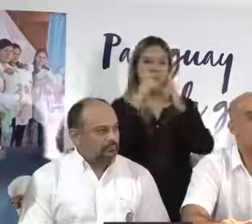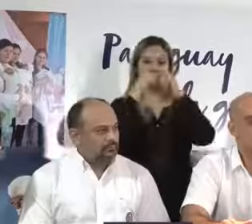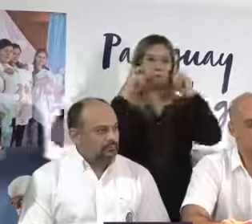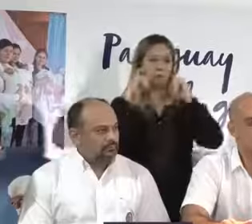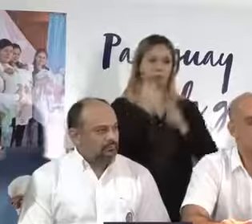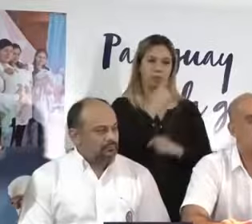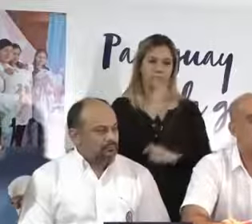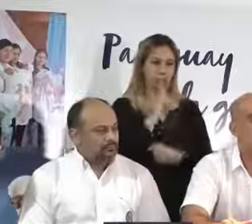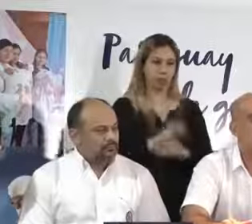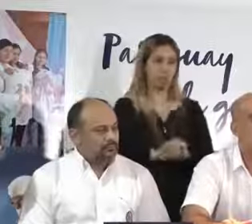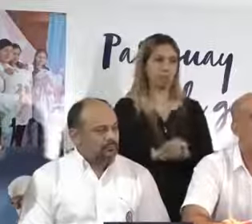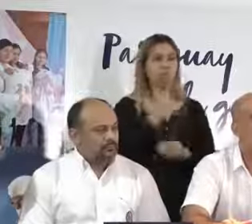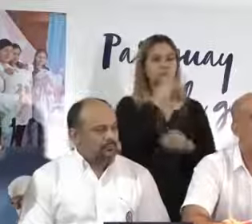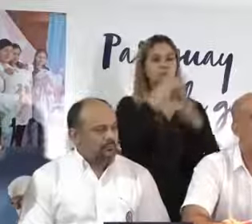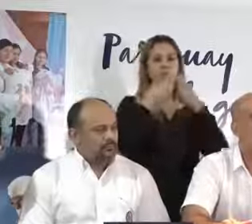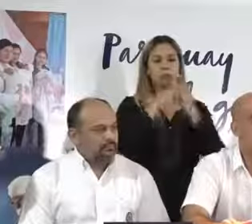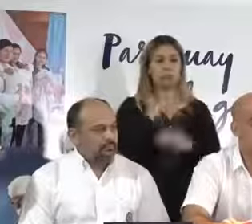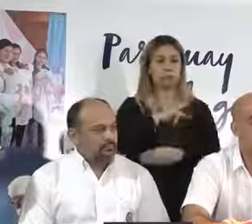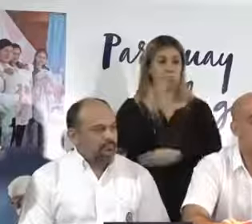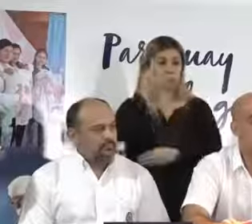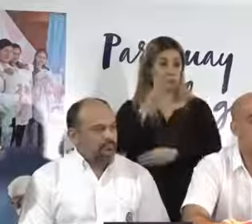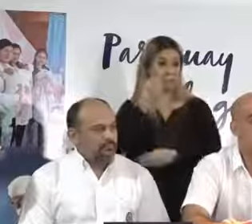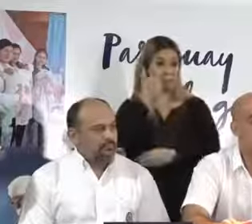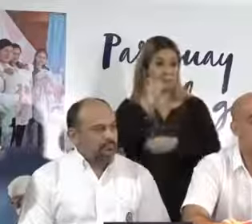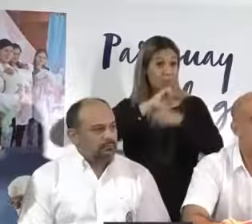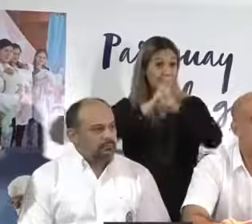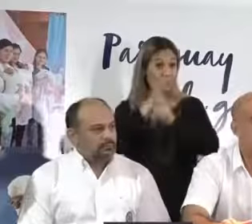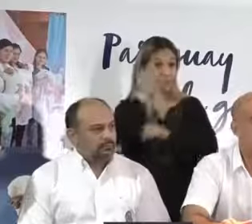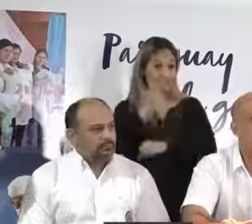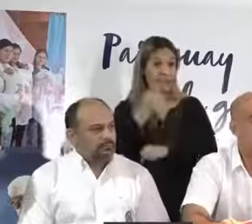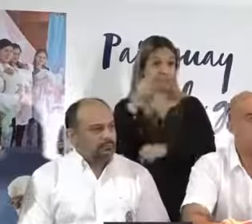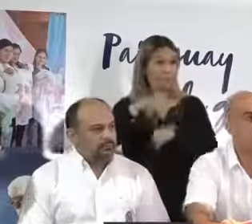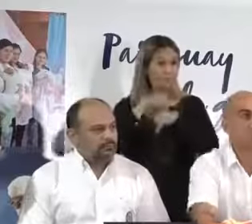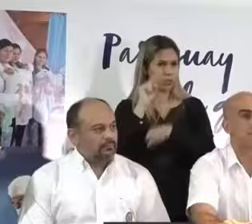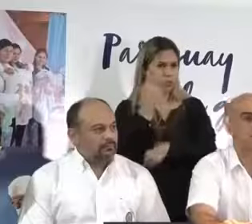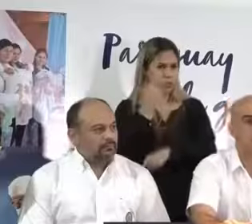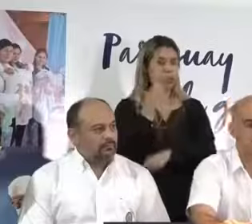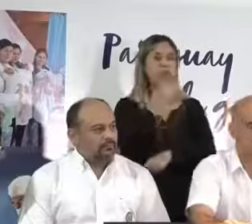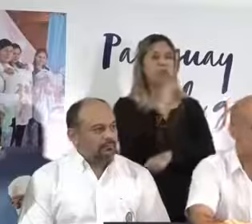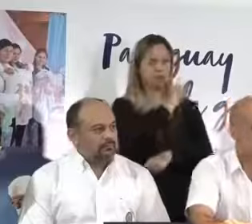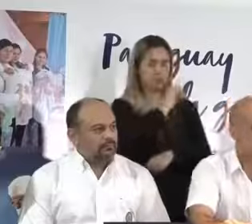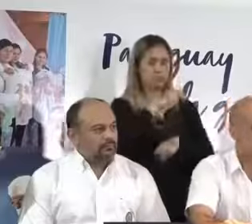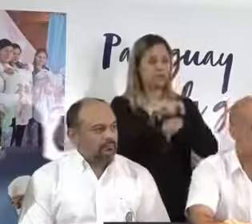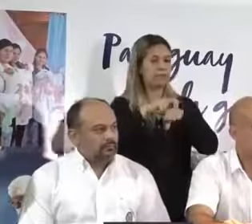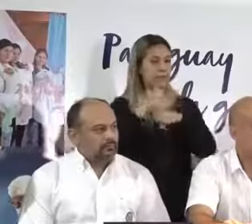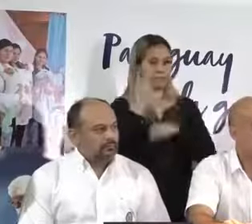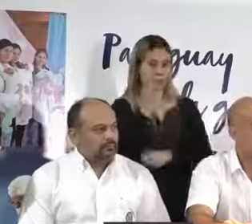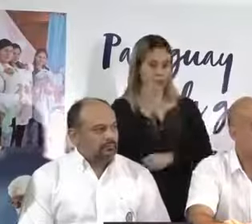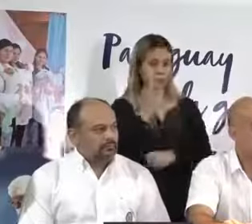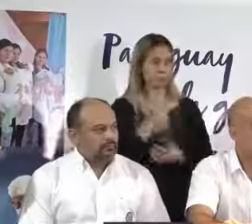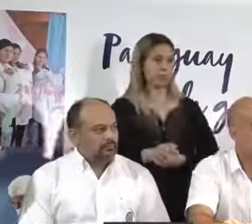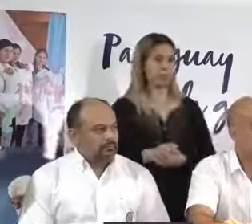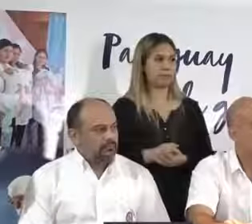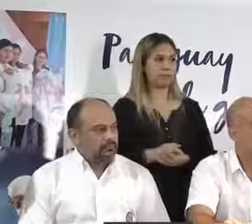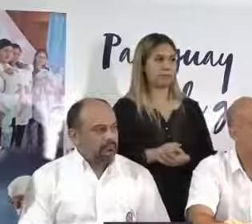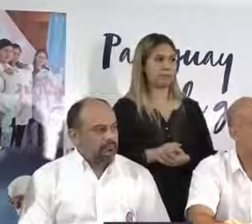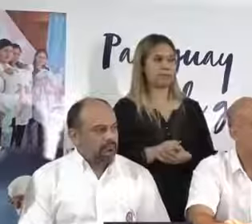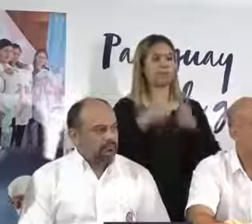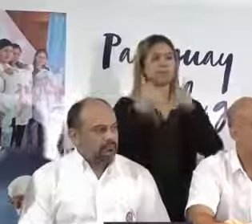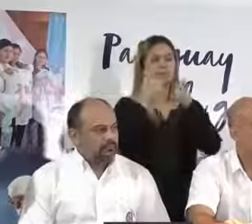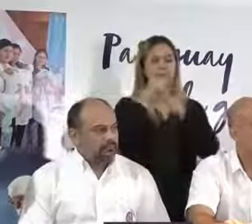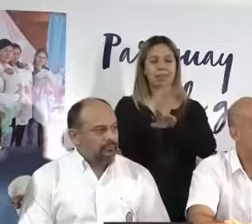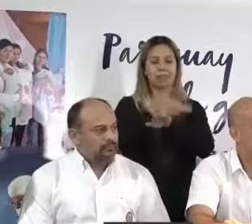¿En su casa o cómo es? Tenemos conocimiento que vive sola. Buenas tardes. Ministro, otra